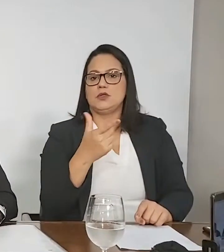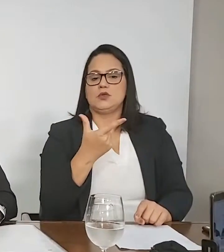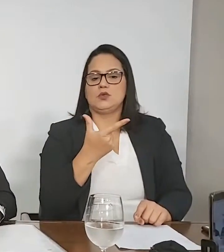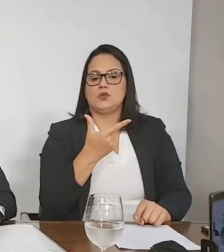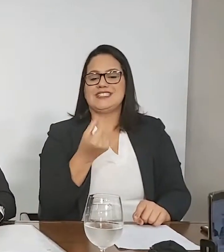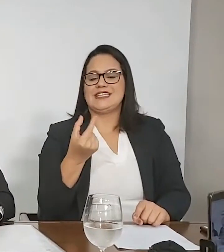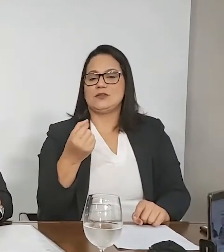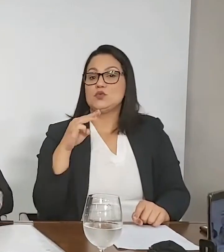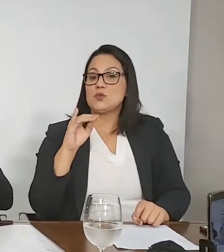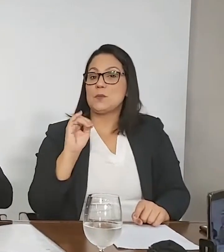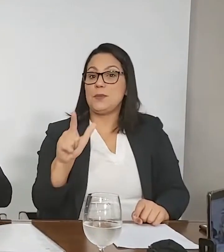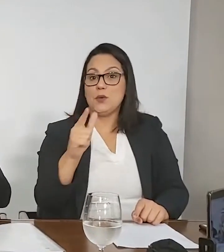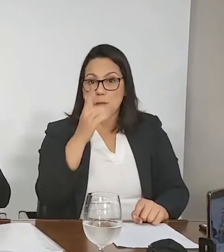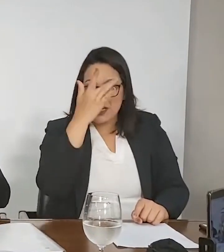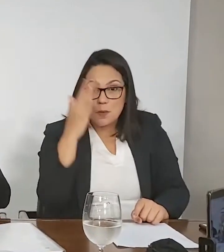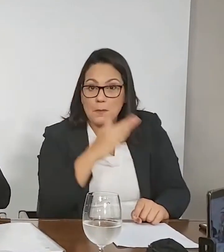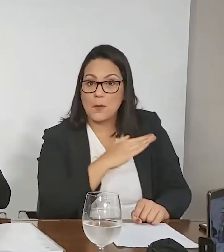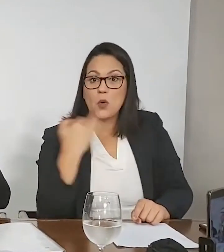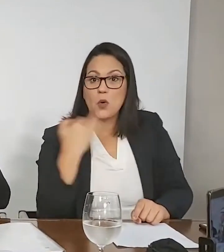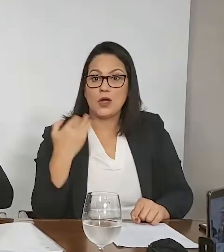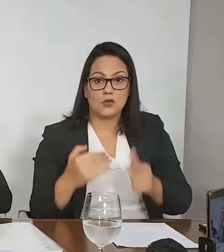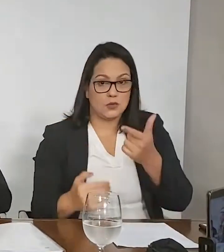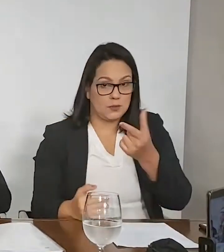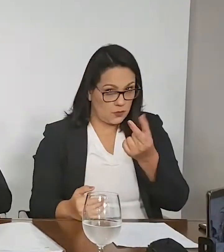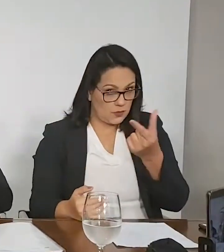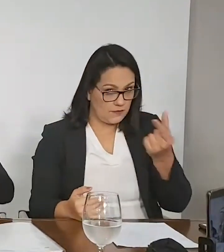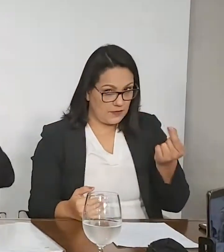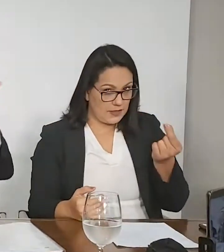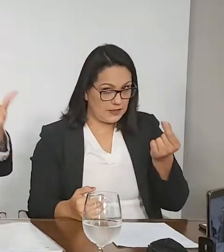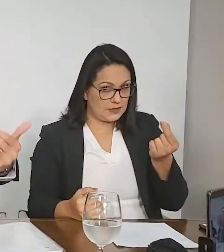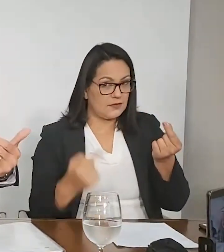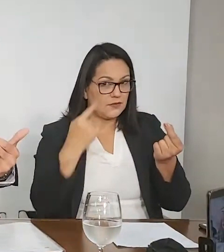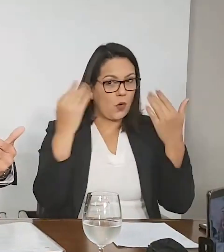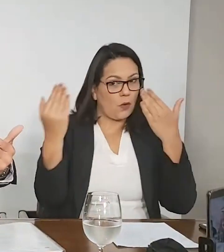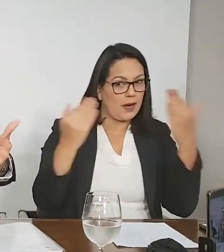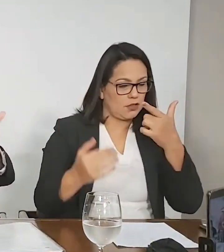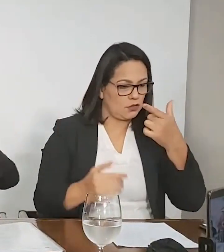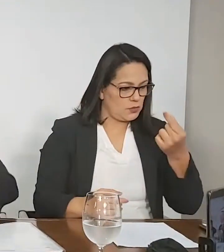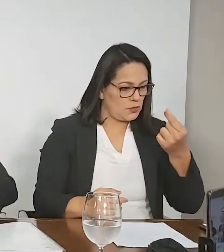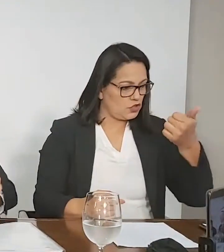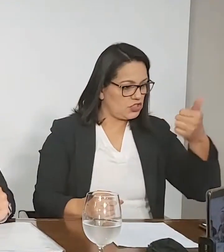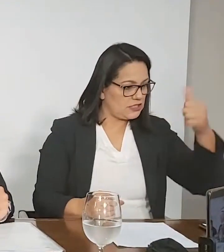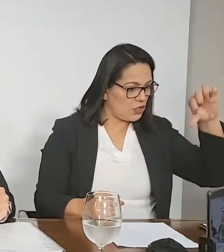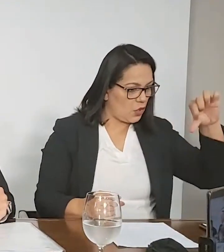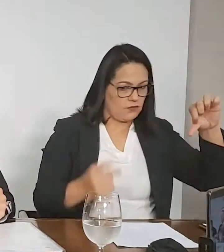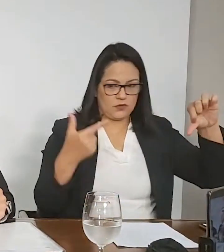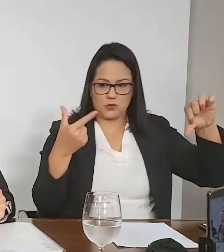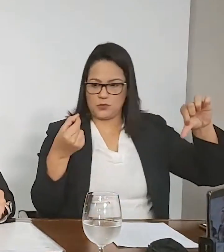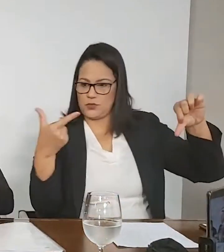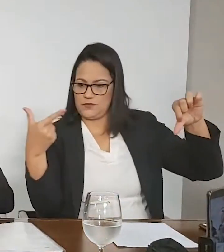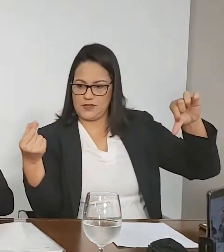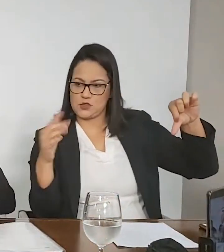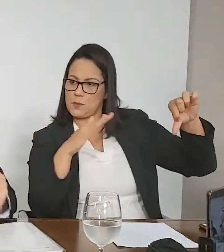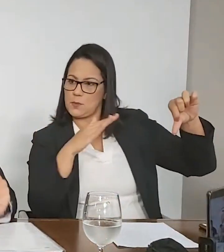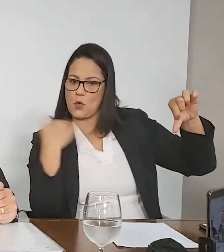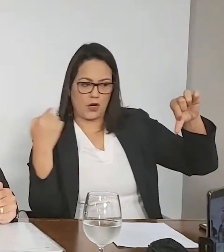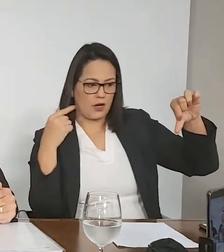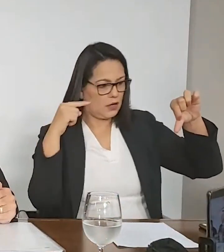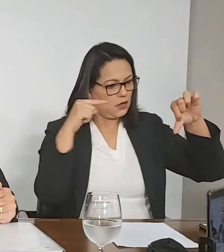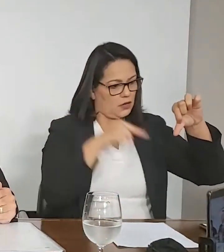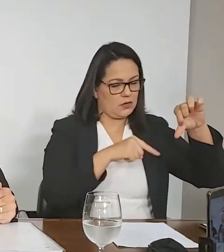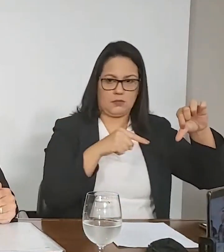de 2020, o número de óbitos em relação a 2019 é negativo, é